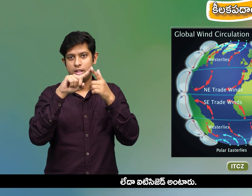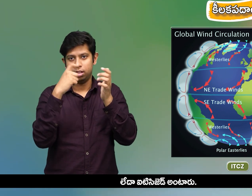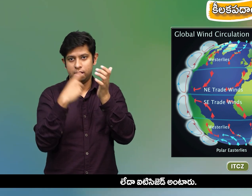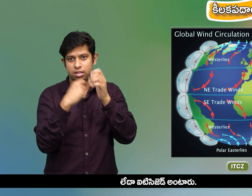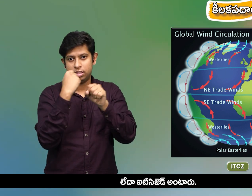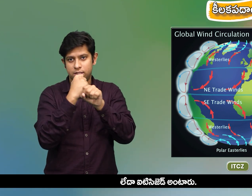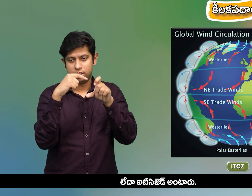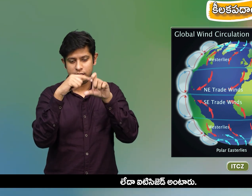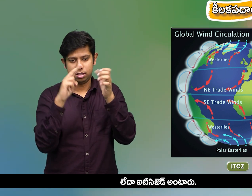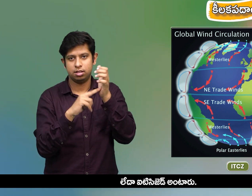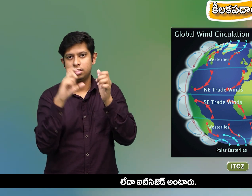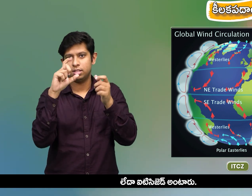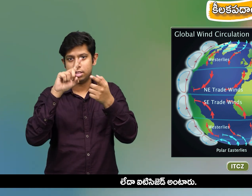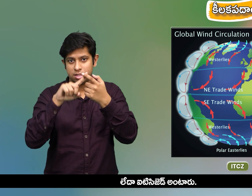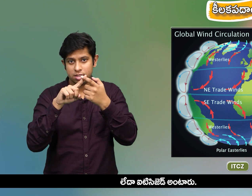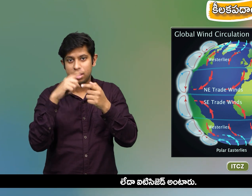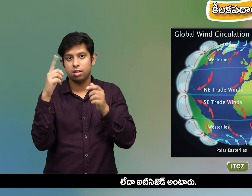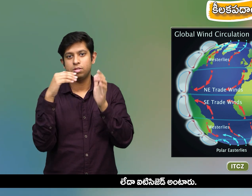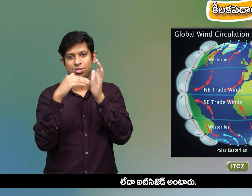లేదా ఐటీసీ జెట్ అంటారు.